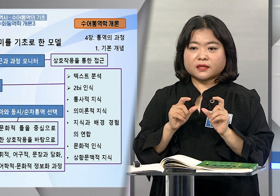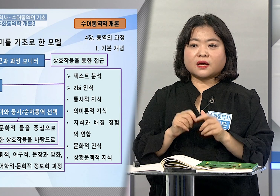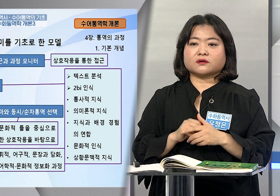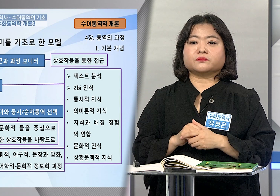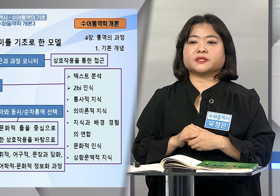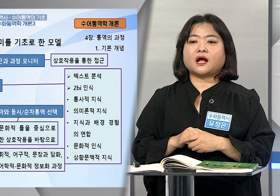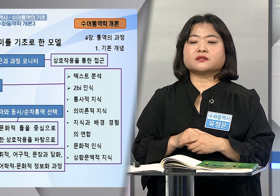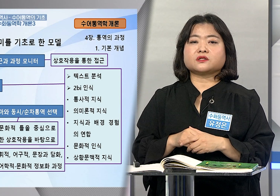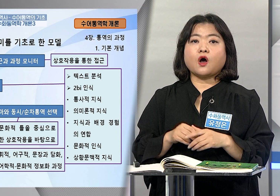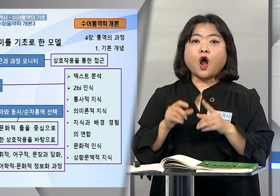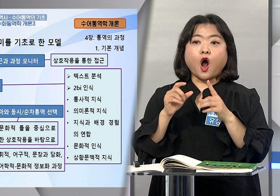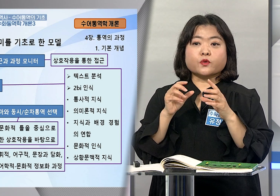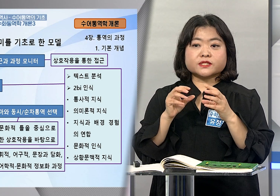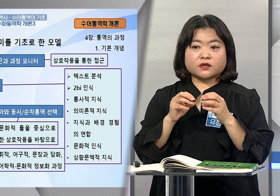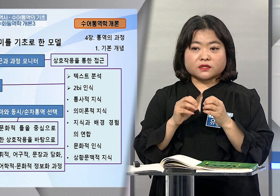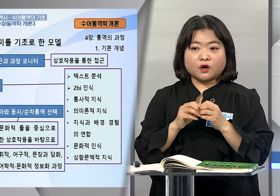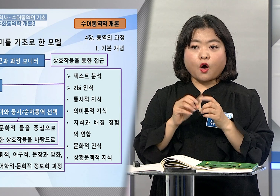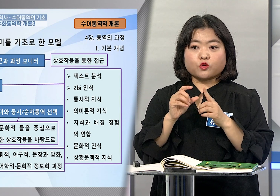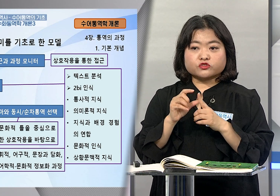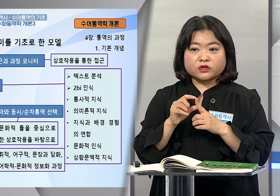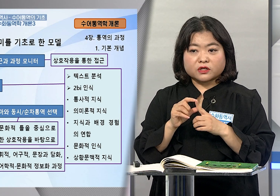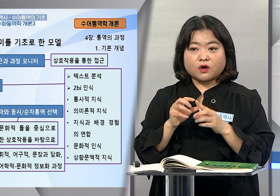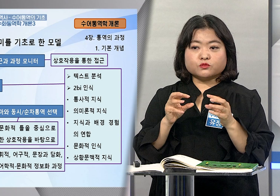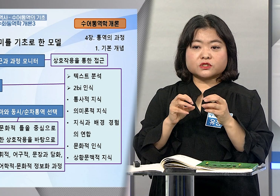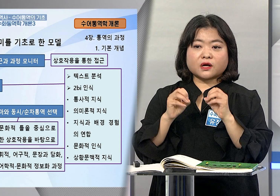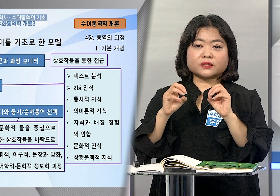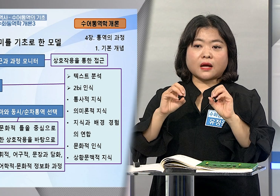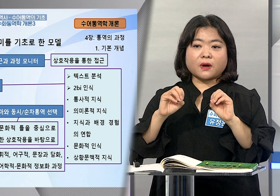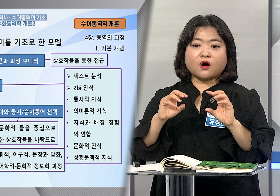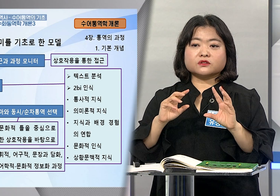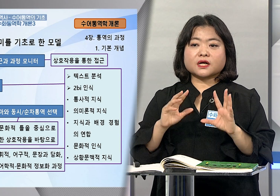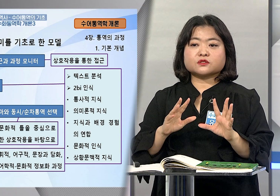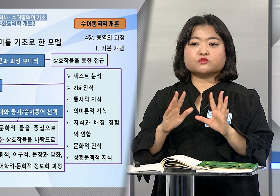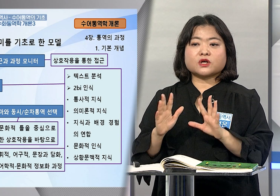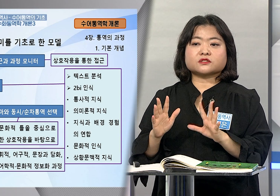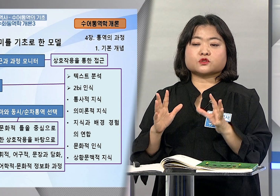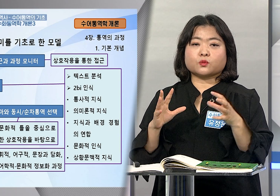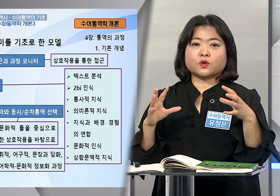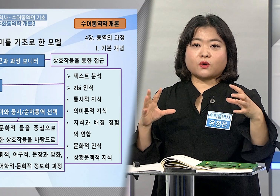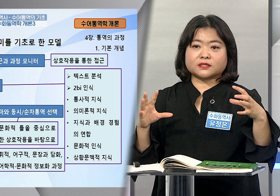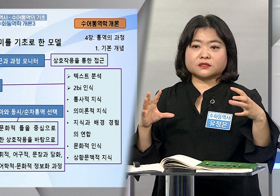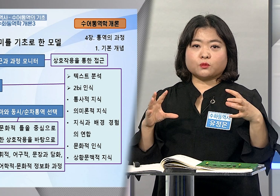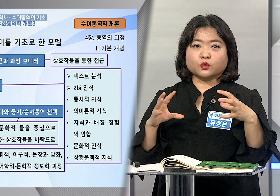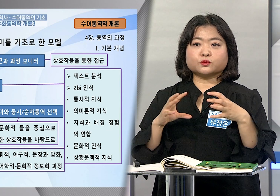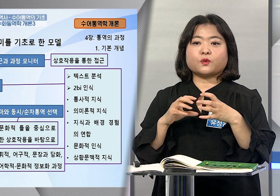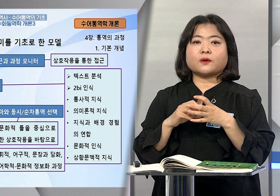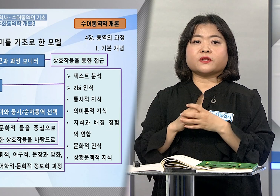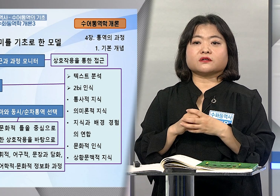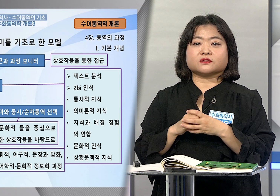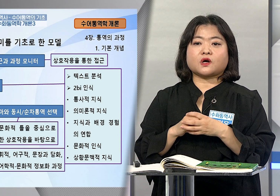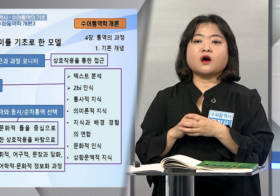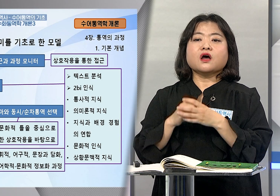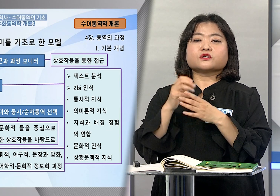한다는 겁니다. 그래서 어휘적인 거, 어구적인 거, 문장과 담화, 언어학적, 문화학적 정보와 과정이 모두 포함되어져서